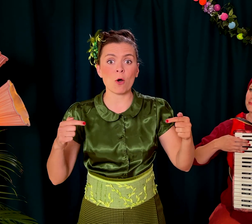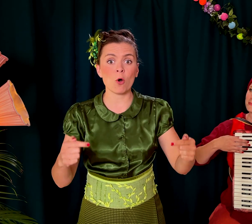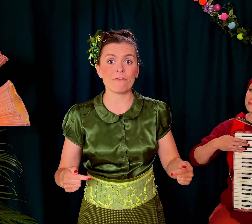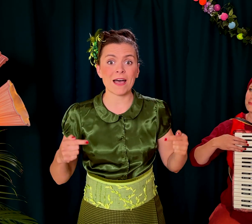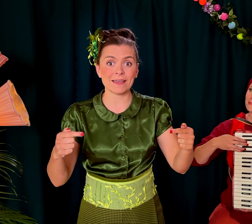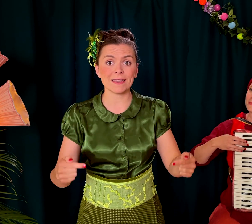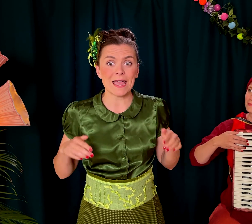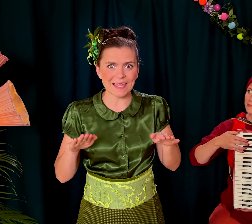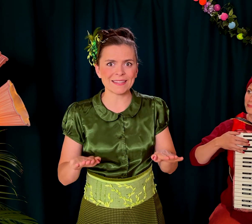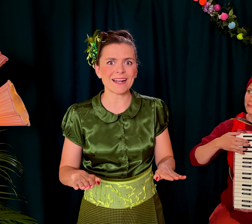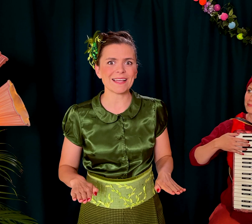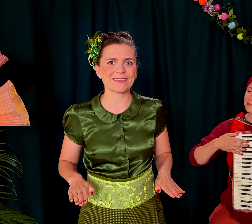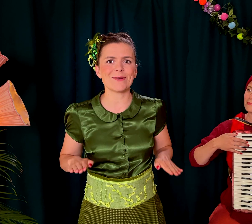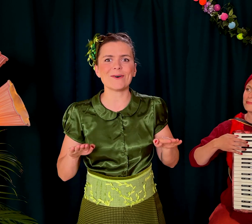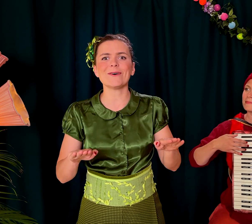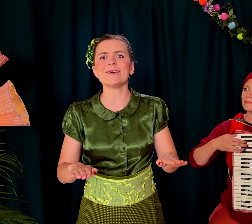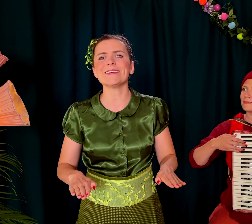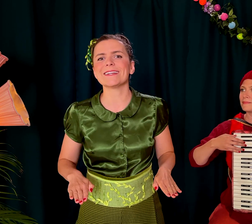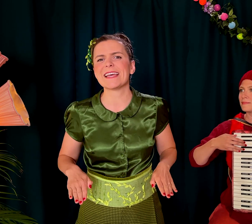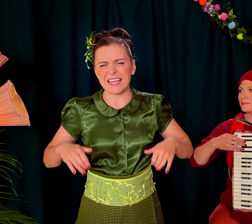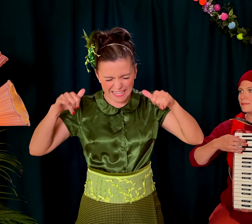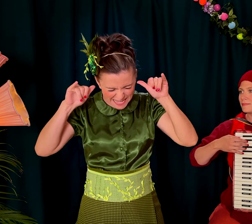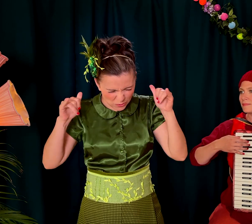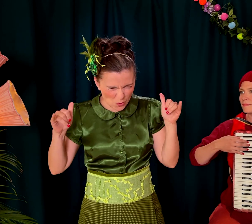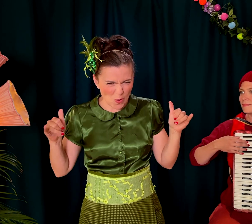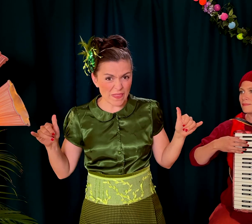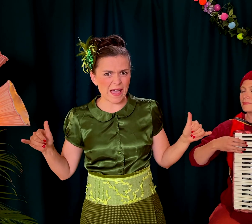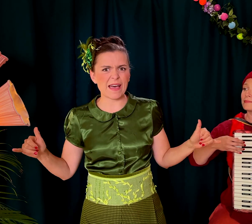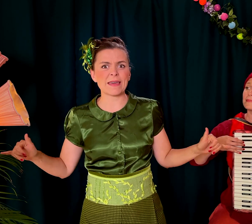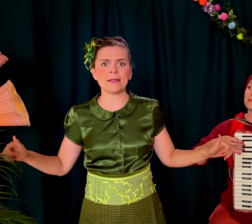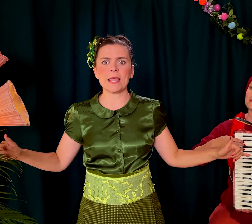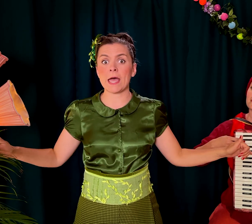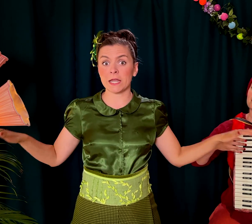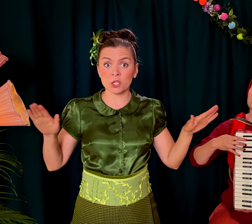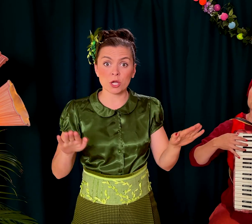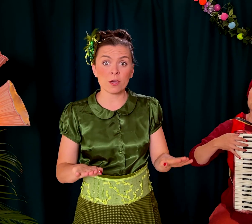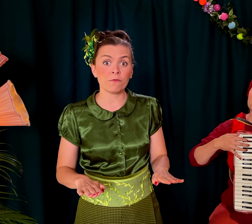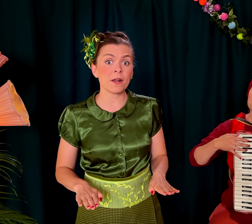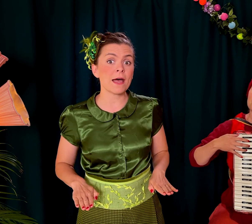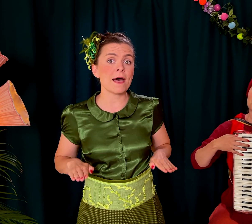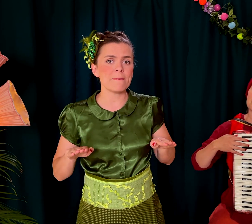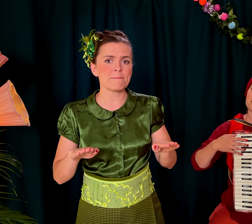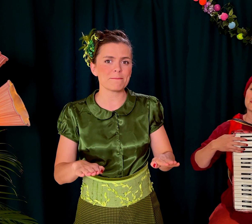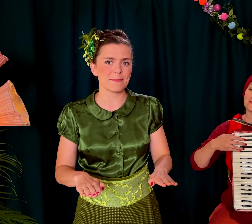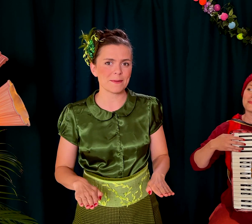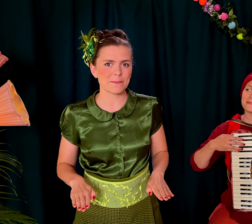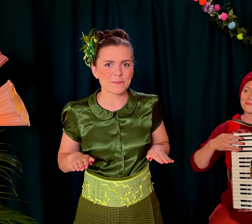och vagn. En traktor, det dånar när den kör fram.